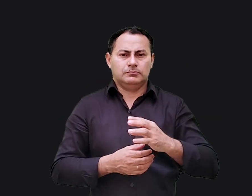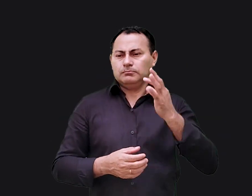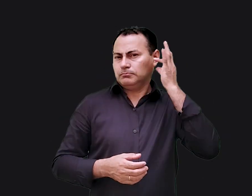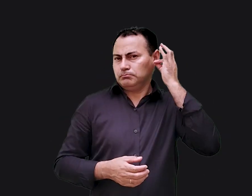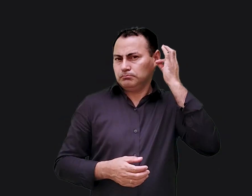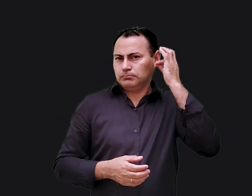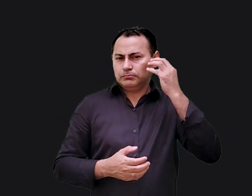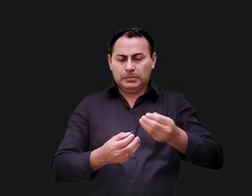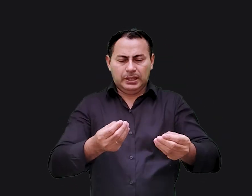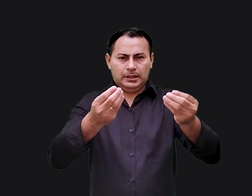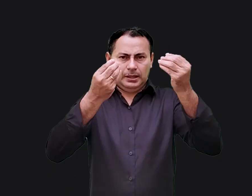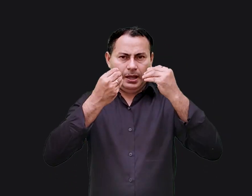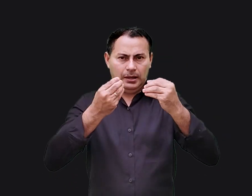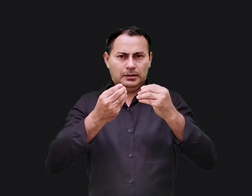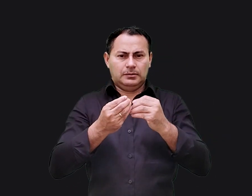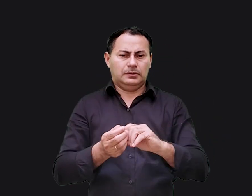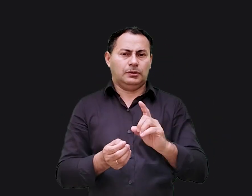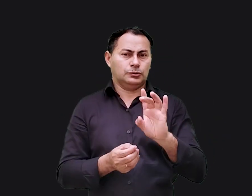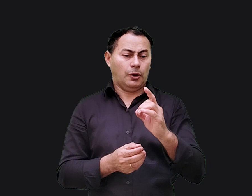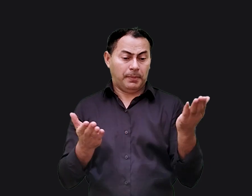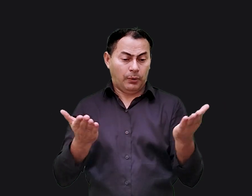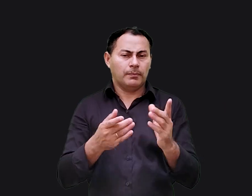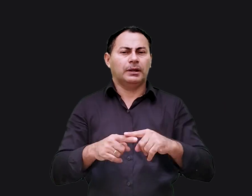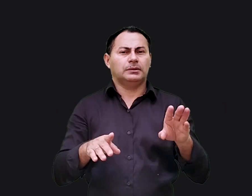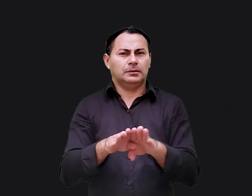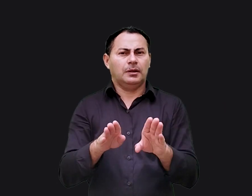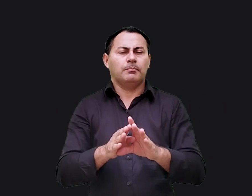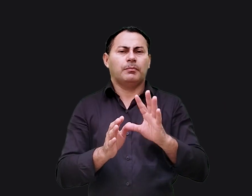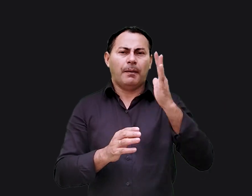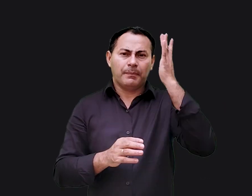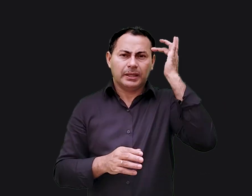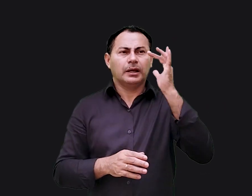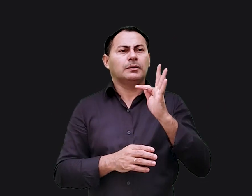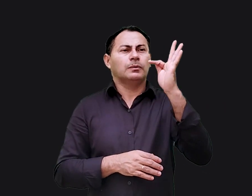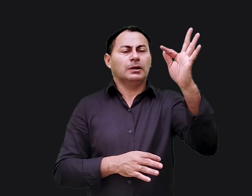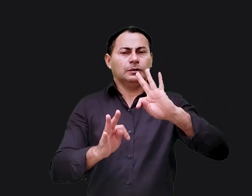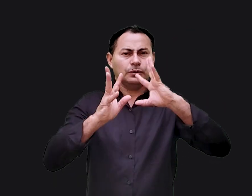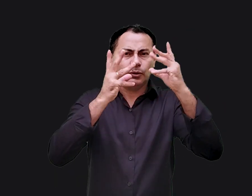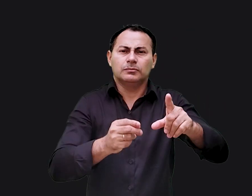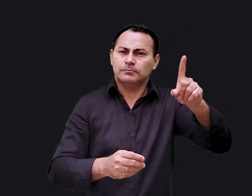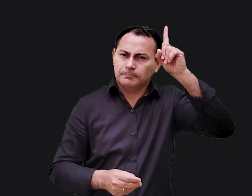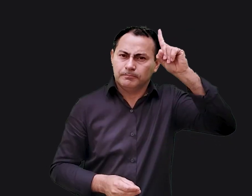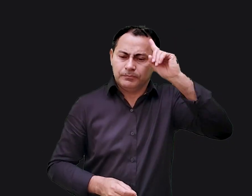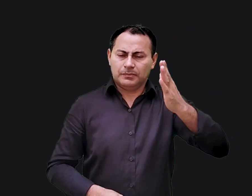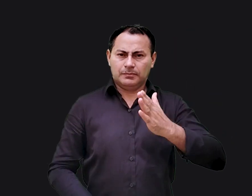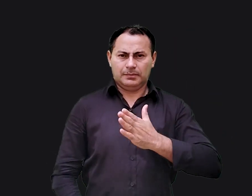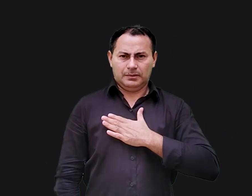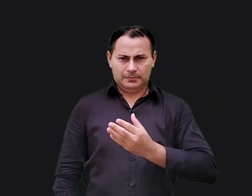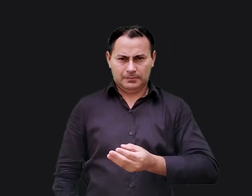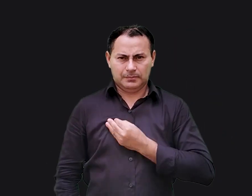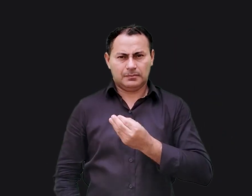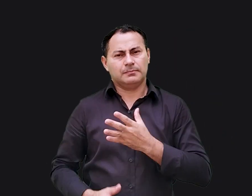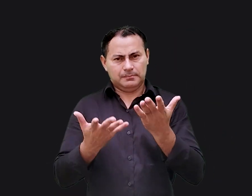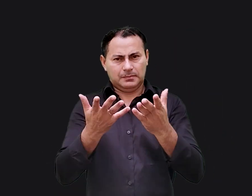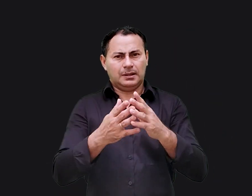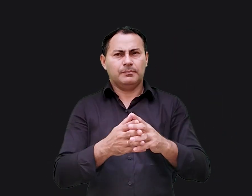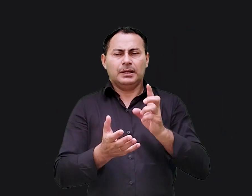pelo otimismo que isso me traz, não apenas para hoje, mas também para amanhã e para todos os dias da minha vida, inclusive